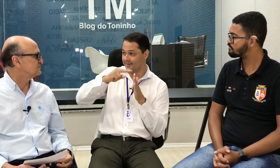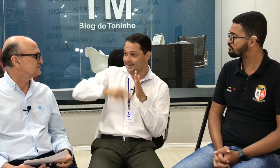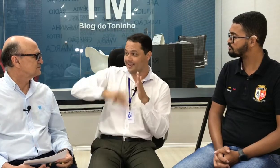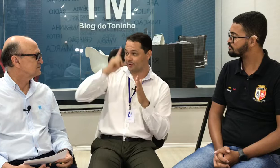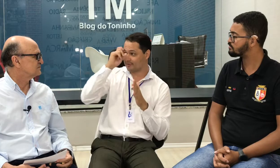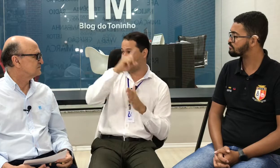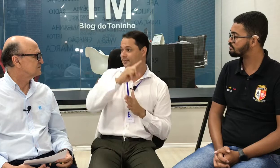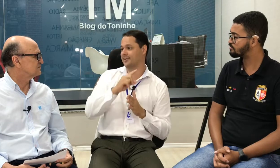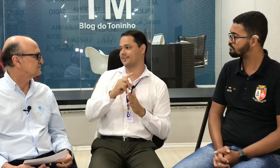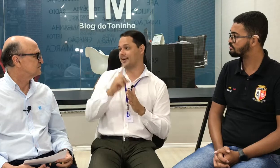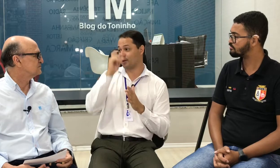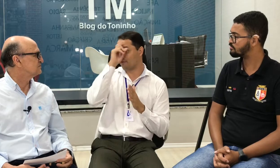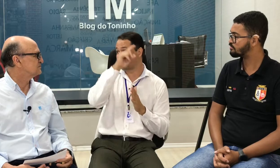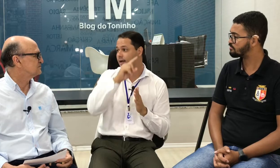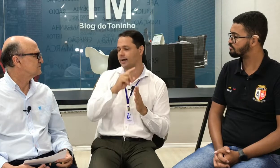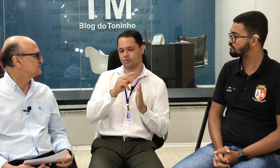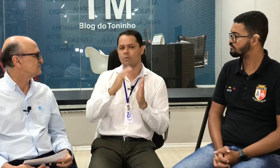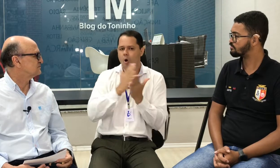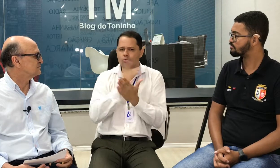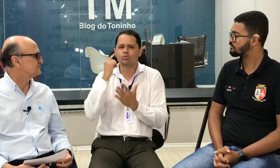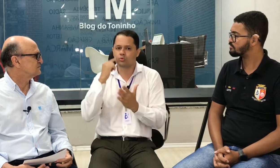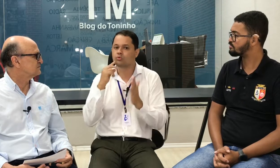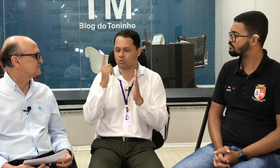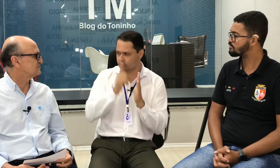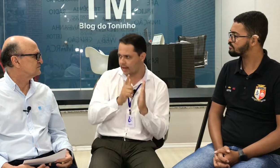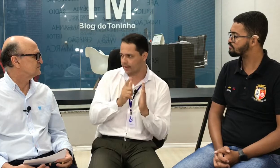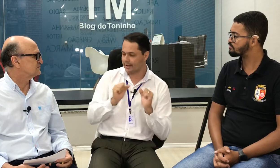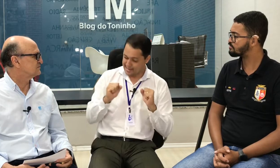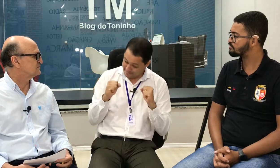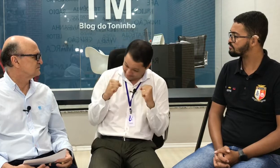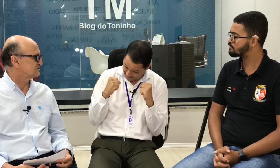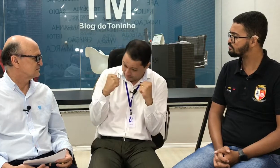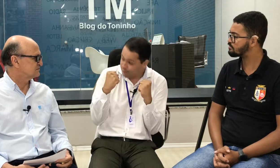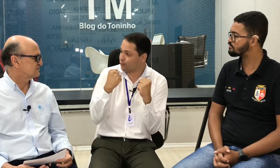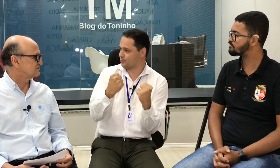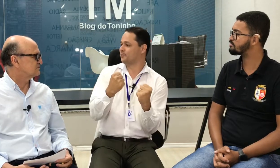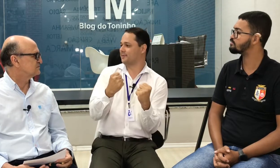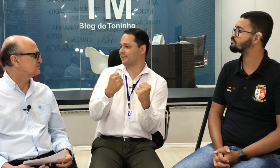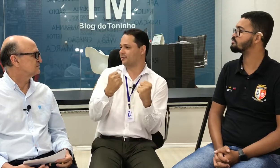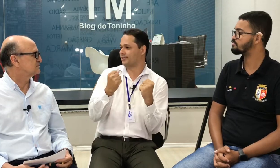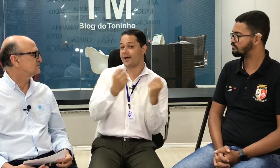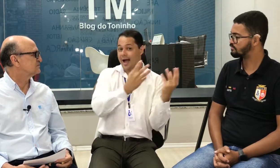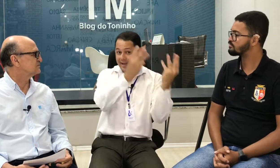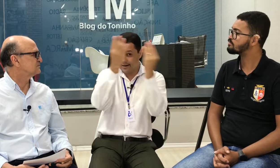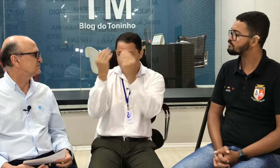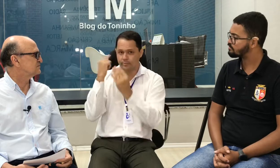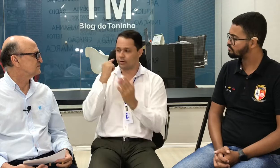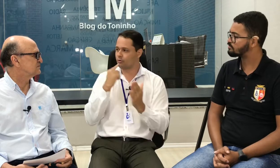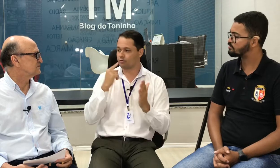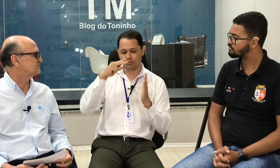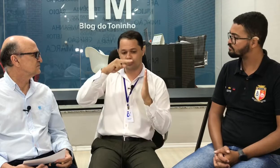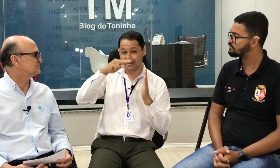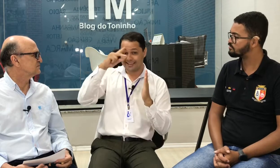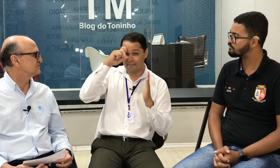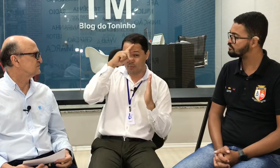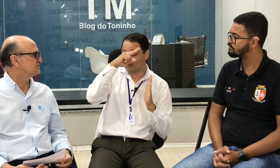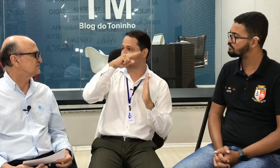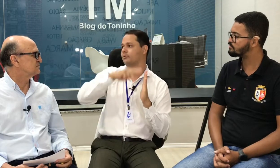não sabe ler, ele tem dificuldade. Alguns surdos conseguem, esforço muito grande. A grande maioria dos surdos tem muita dificuldade para